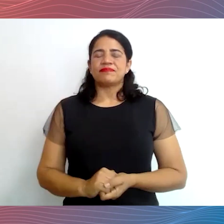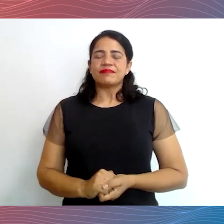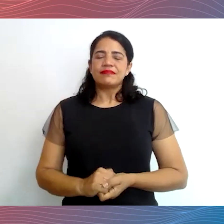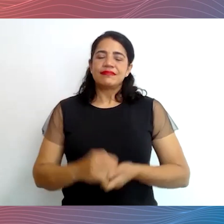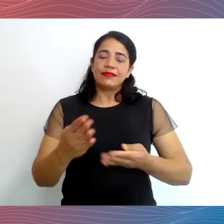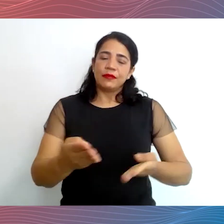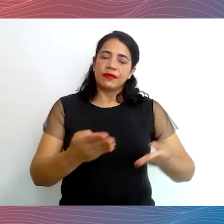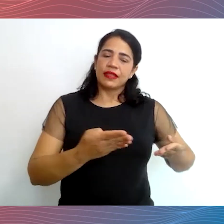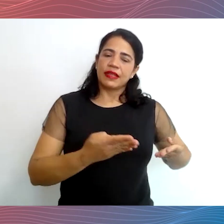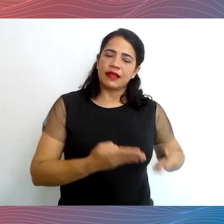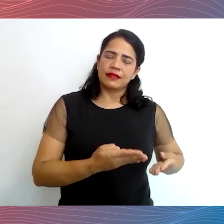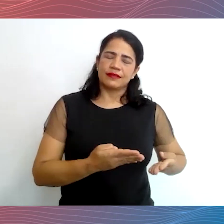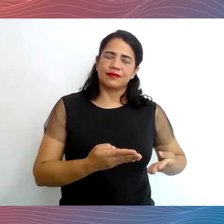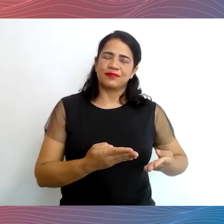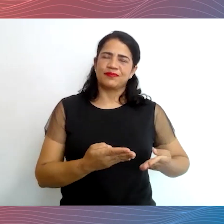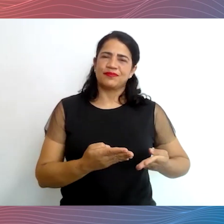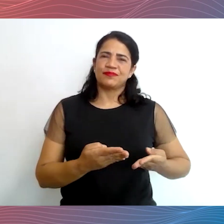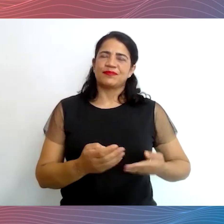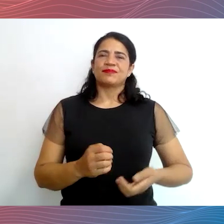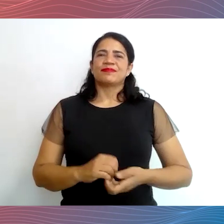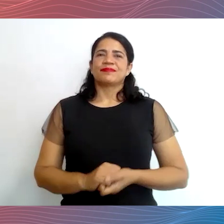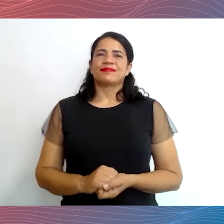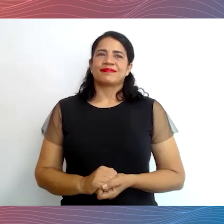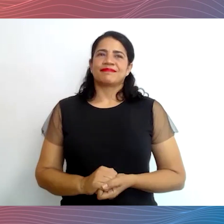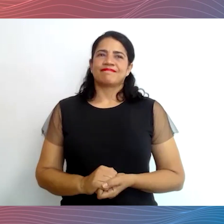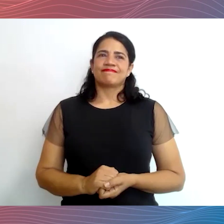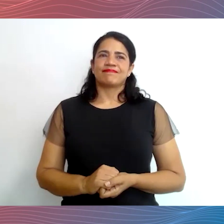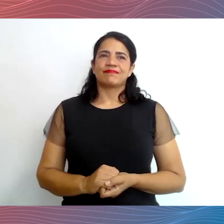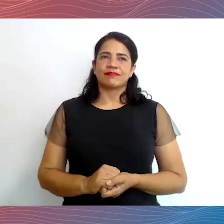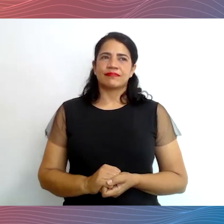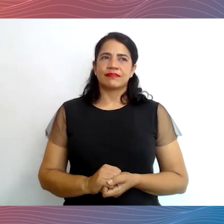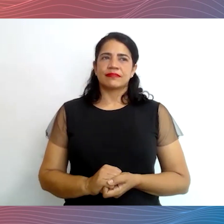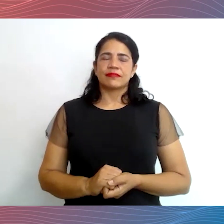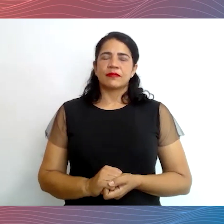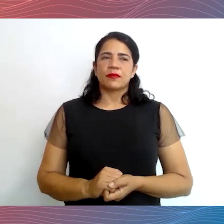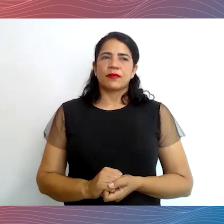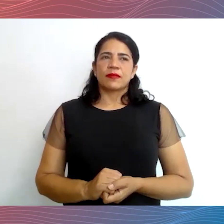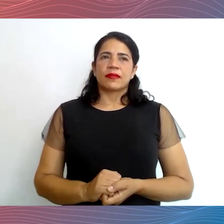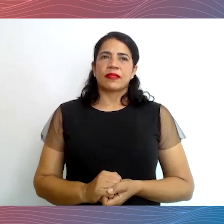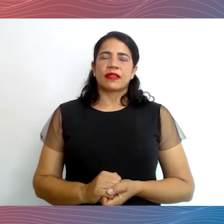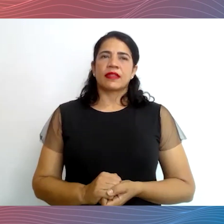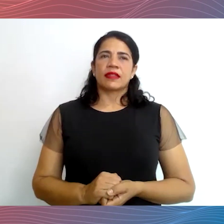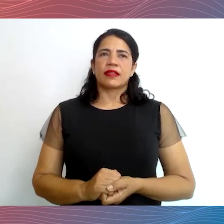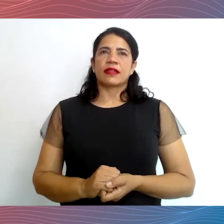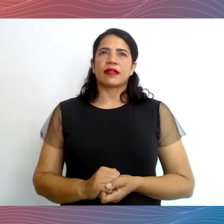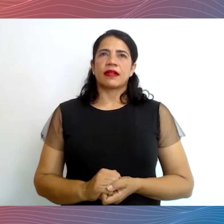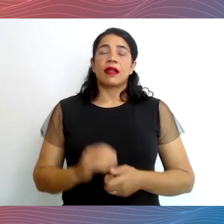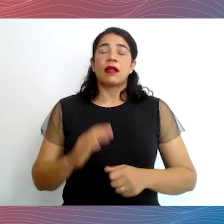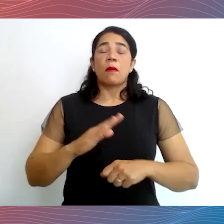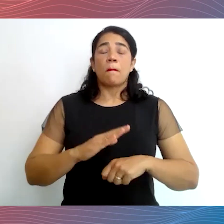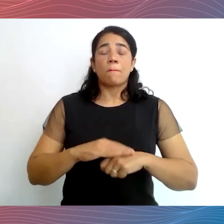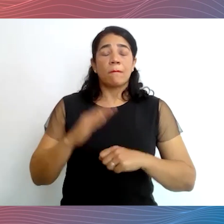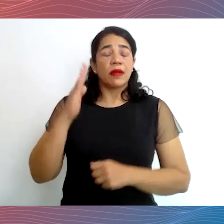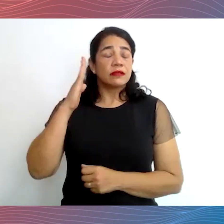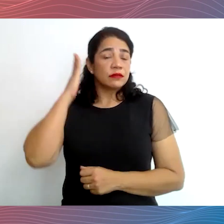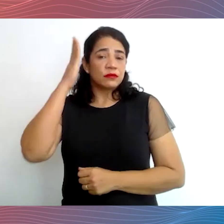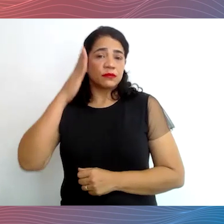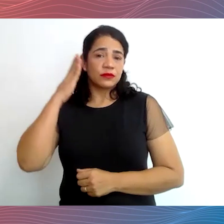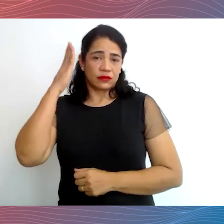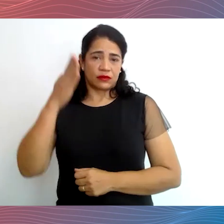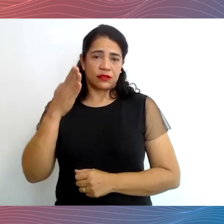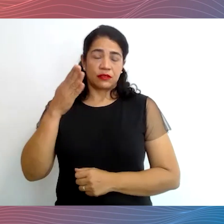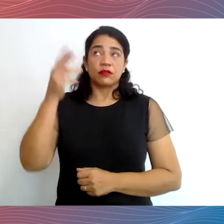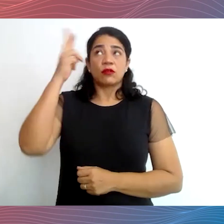bem-vindos para mais uma transmissão da palavra que o Senhor tem nos suprido no Rio da